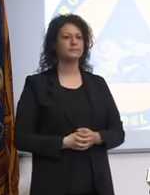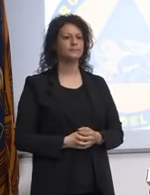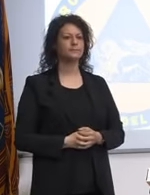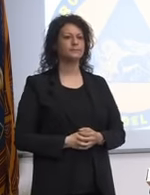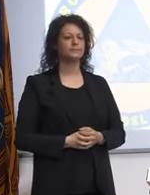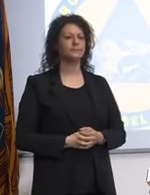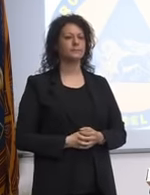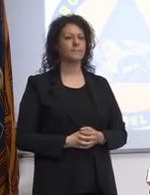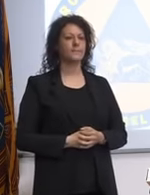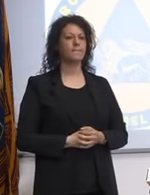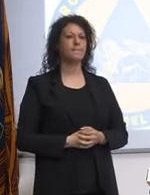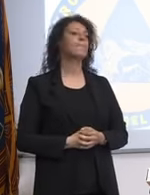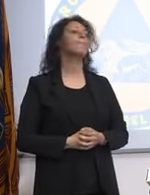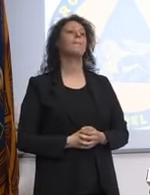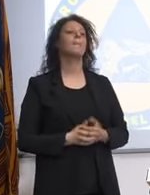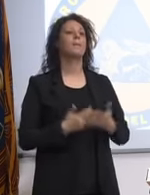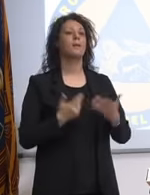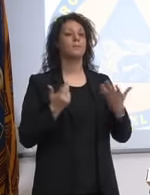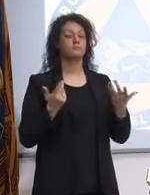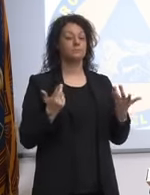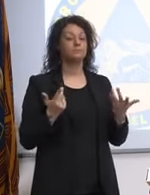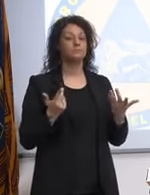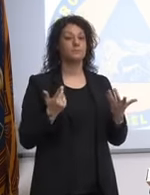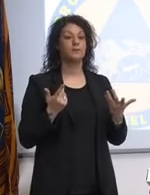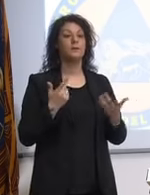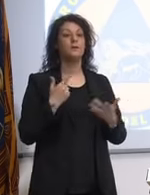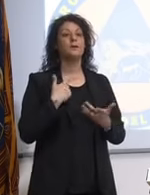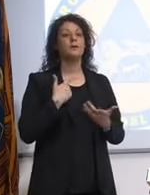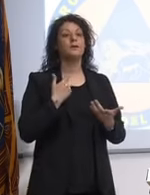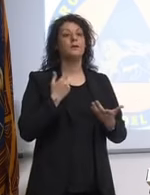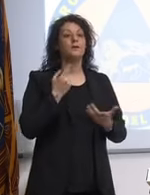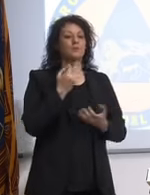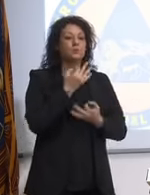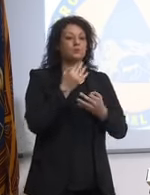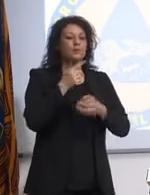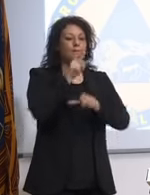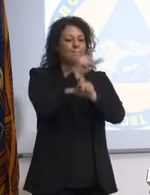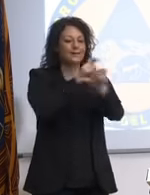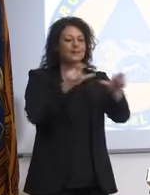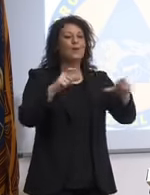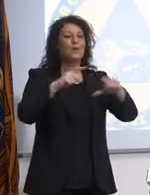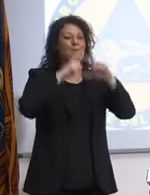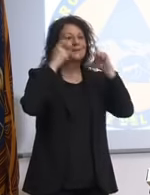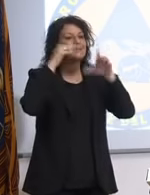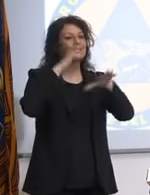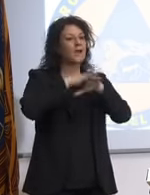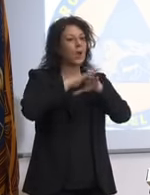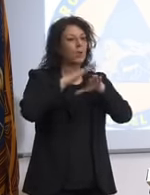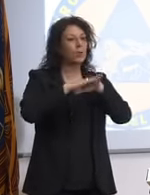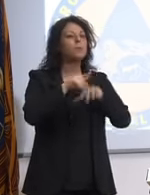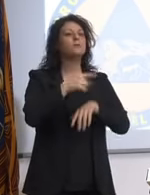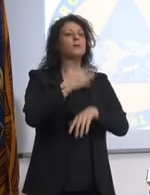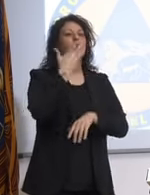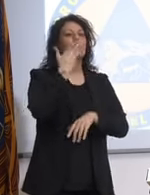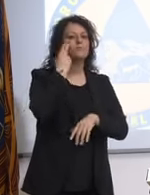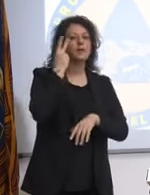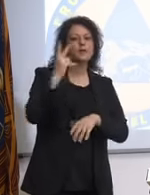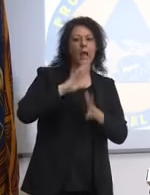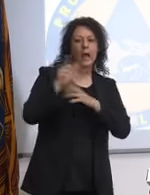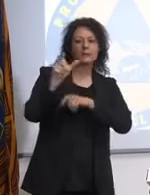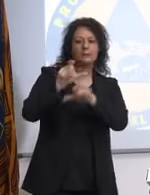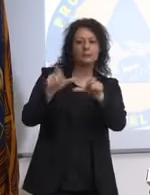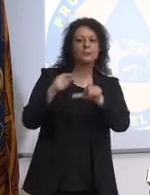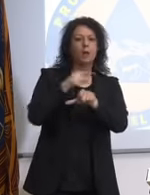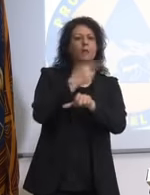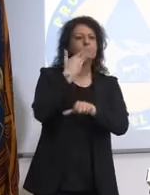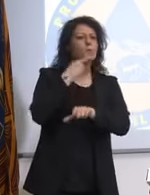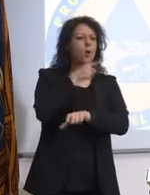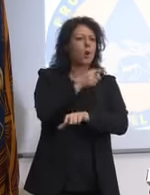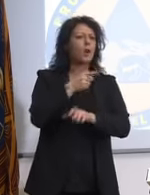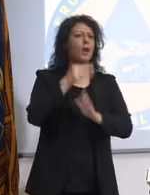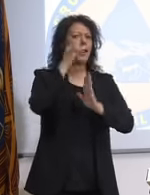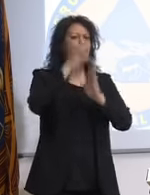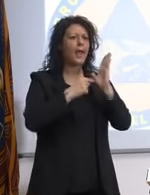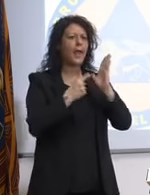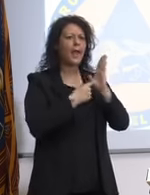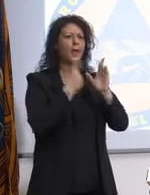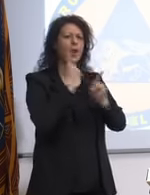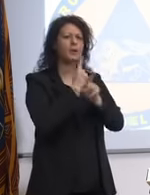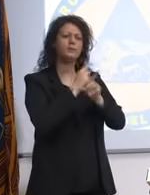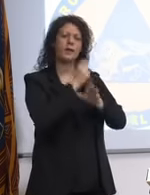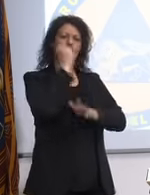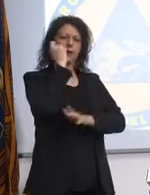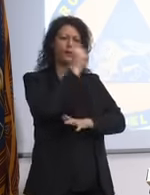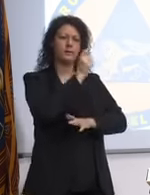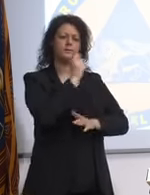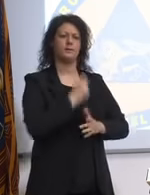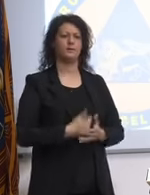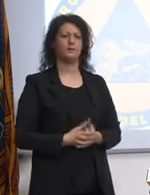mascherine che giustamente rivendica il rispetto delle regole, perché poi non sto descrivendo un popolo di